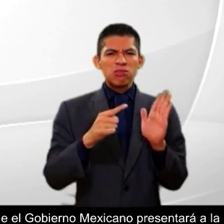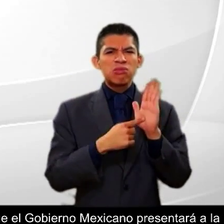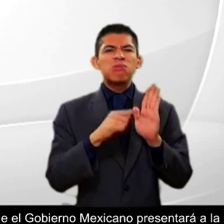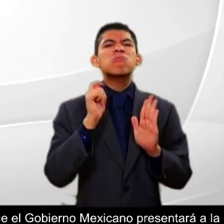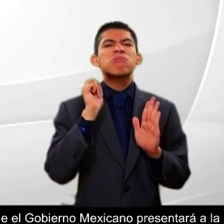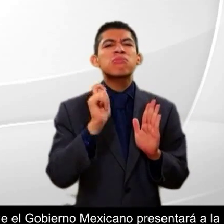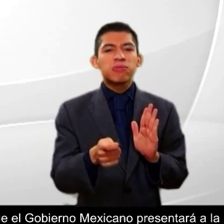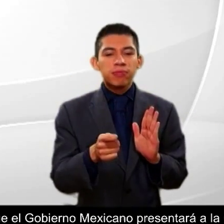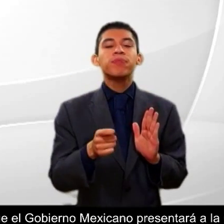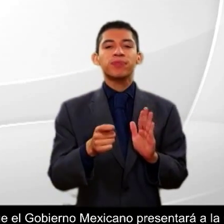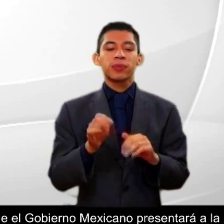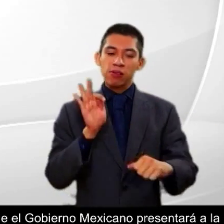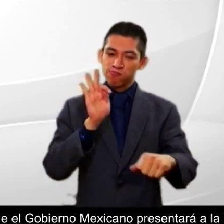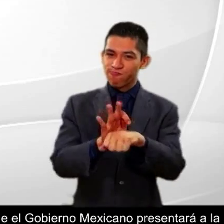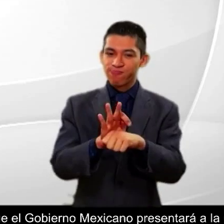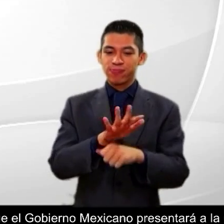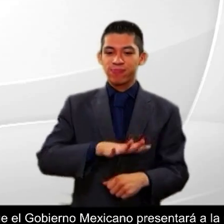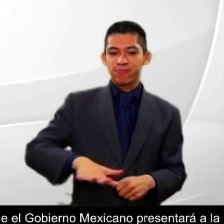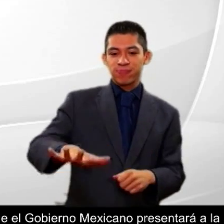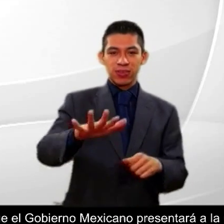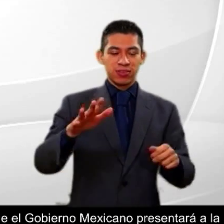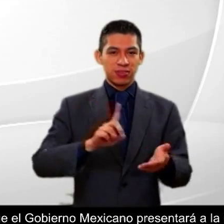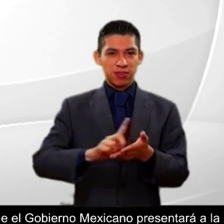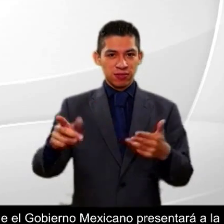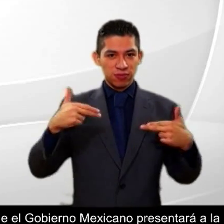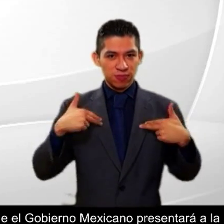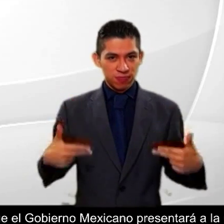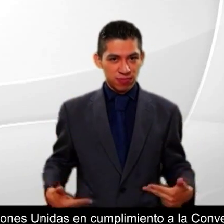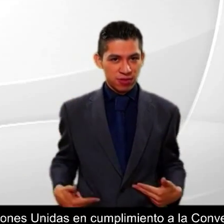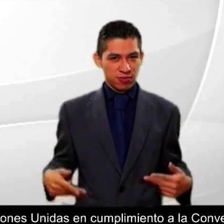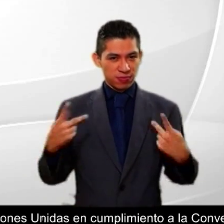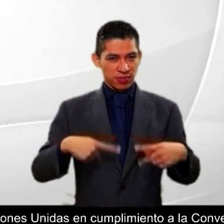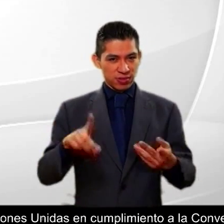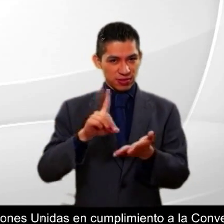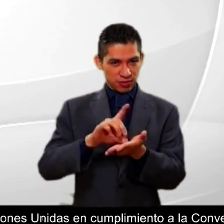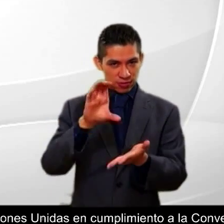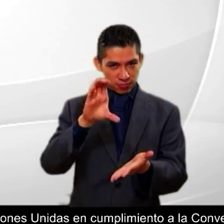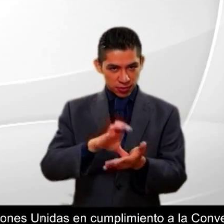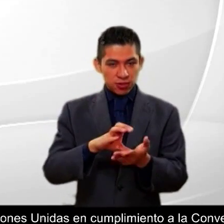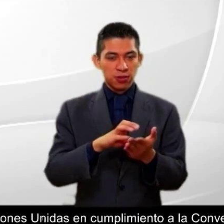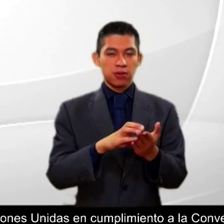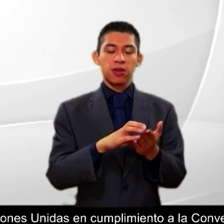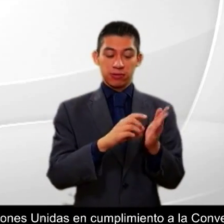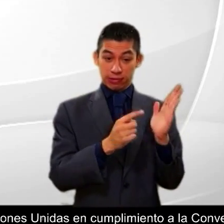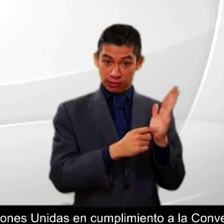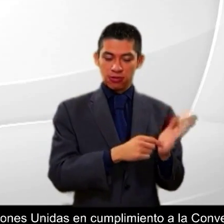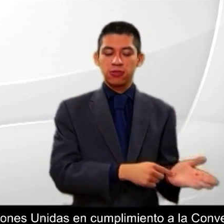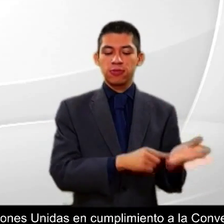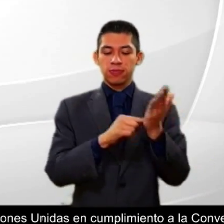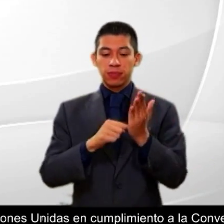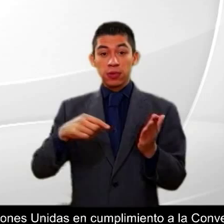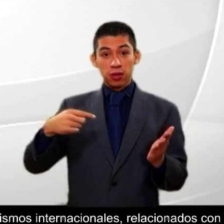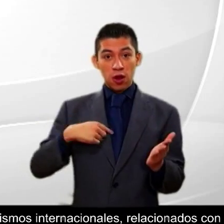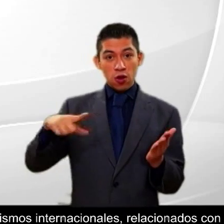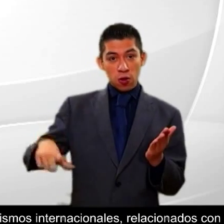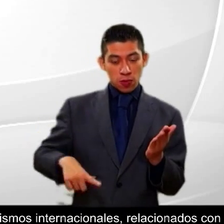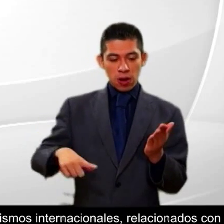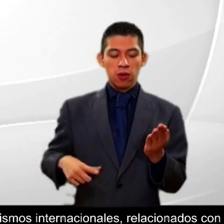informes que el gobierno mexicano presentará a la Organización de las Naciones Unidas en cumplimiento a la Convención y ante otros organismos